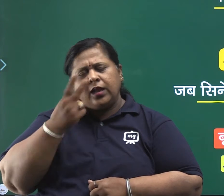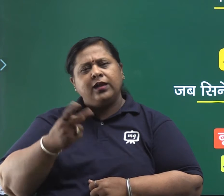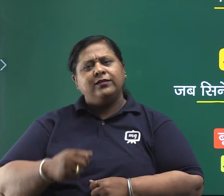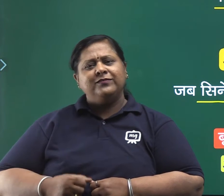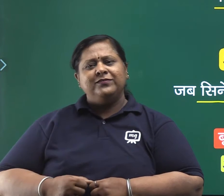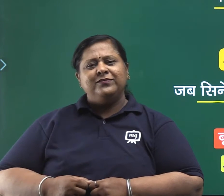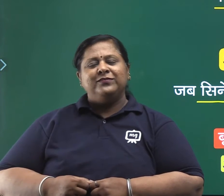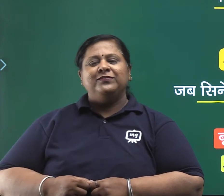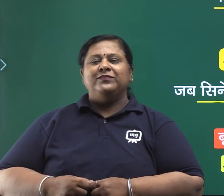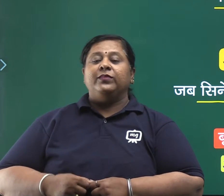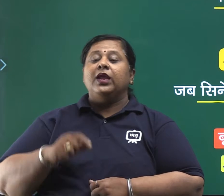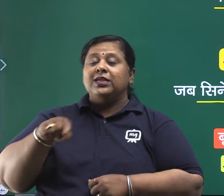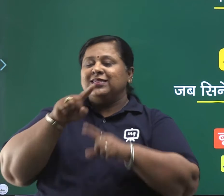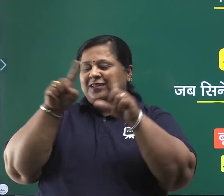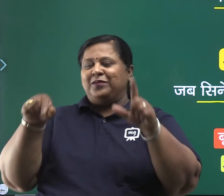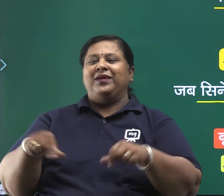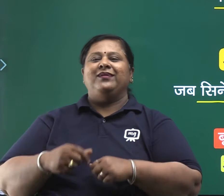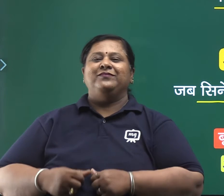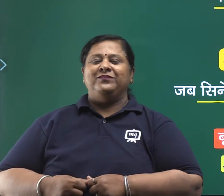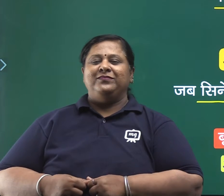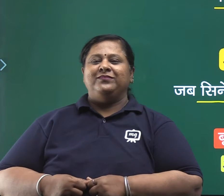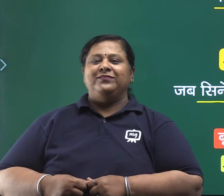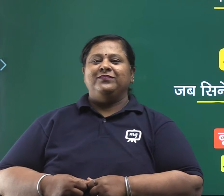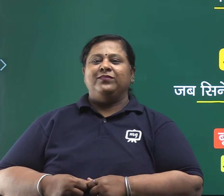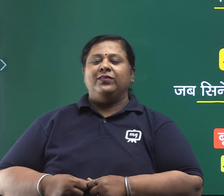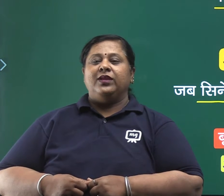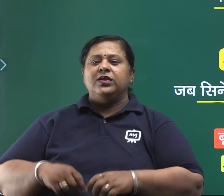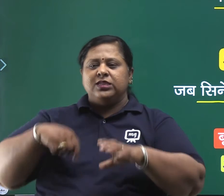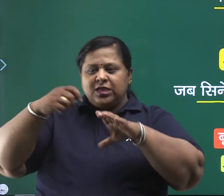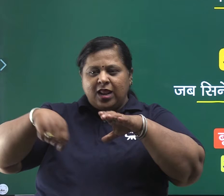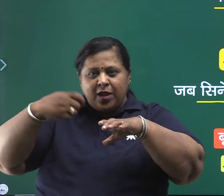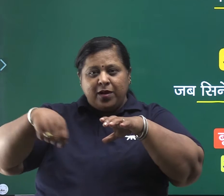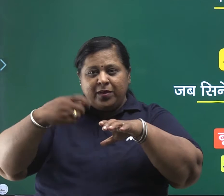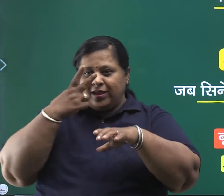है? इस चित्र में सिनेमा में